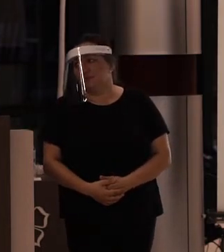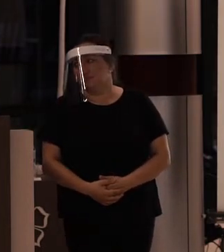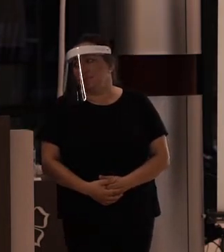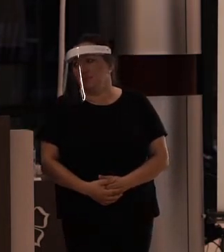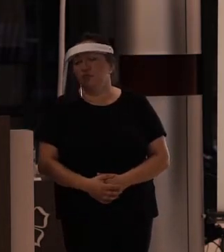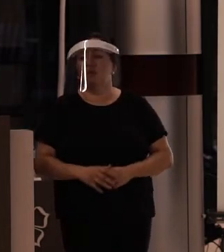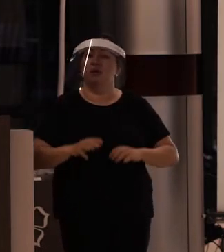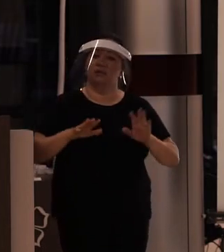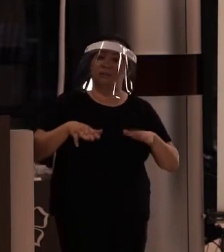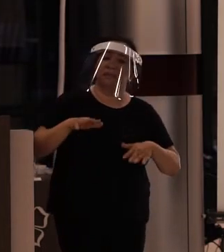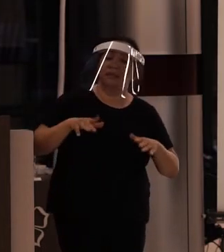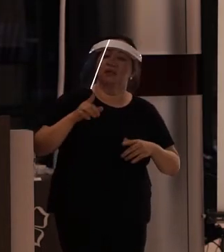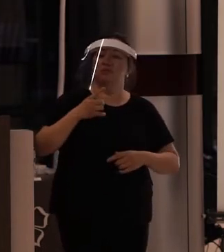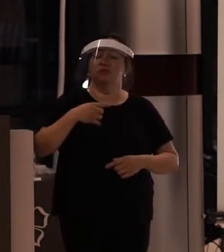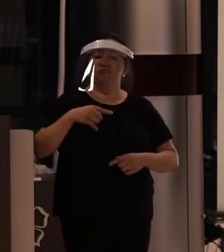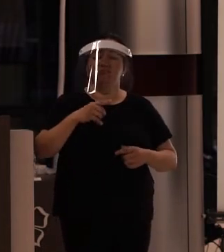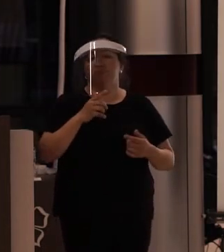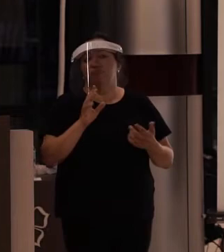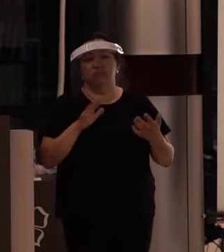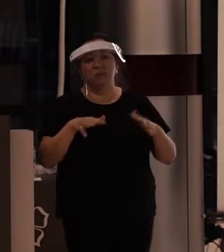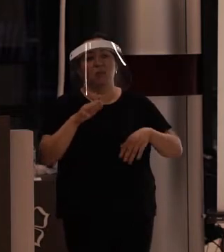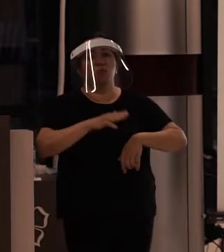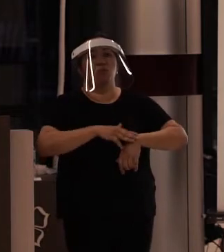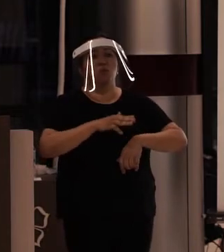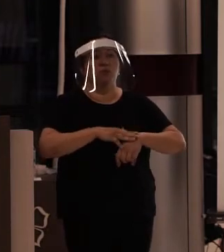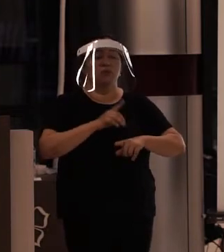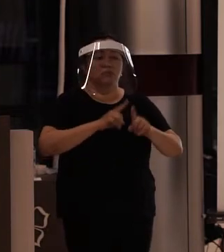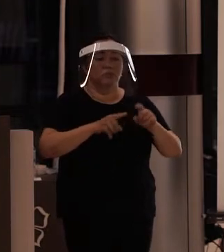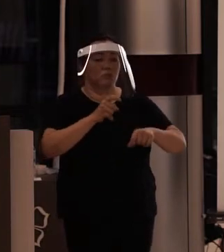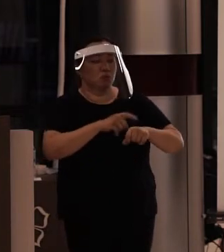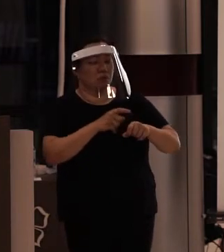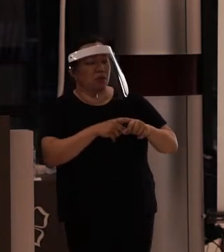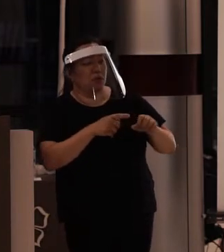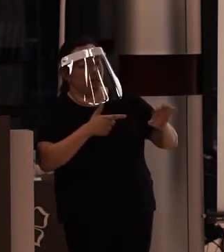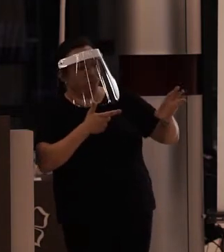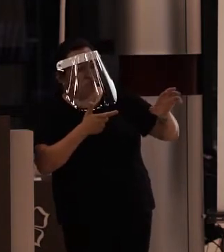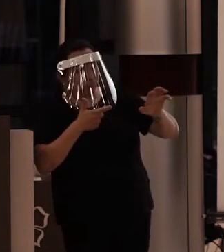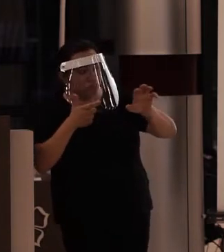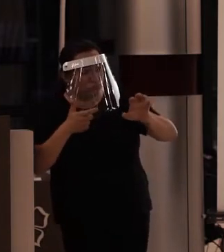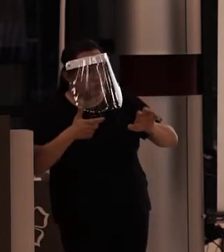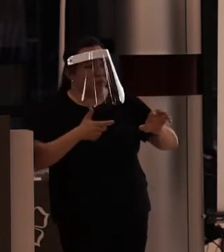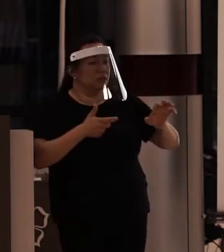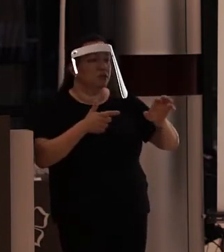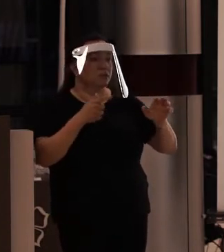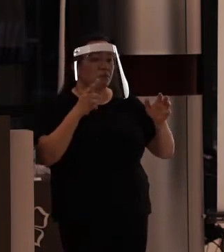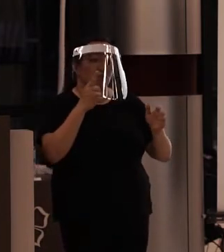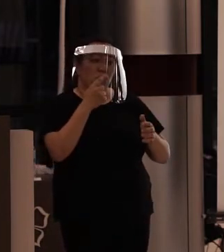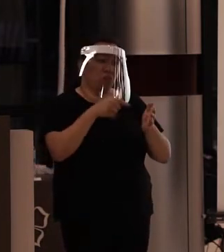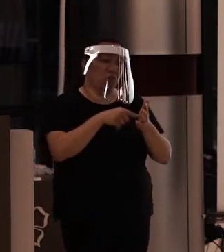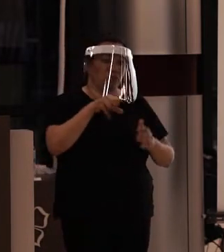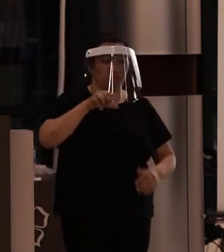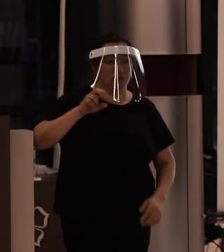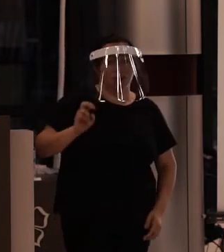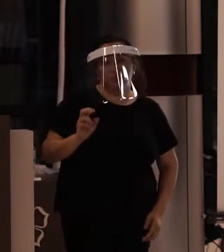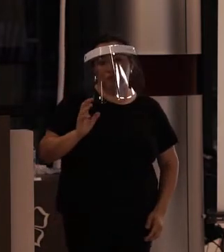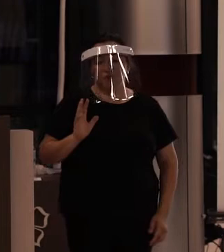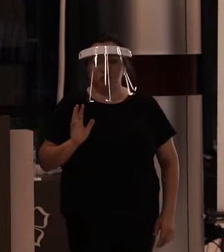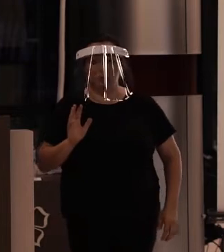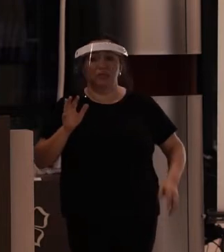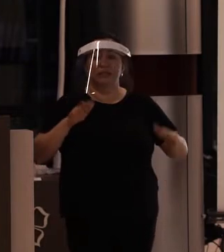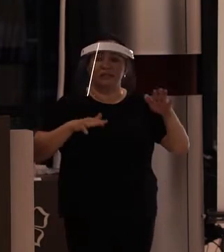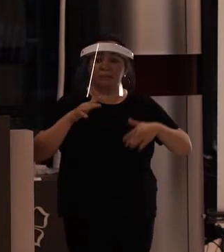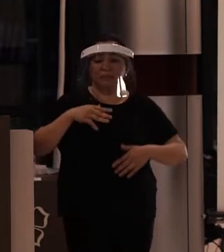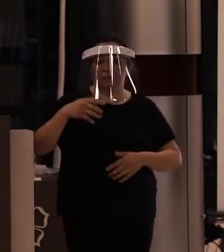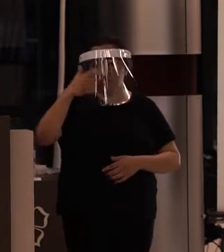Algumas vezes, dependendo do que a gente está inspecionando com a termografia, a gente coloca 0,95. Né? Então, isso aí